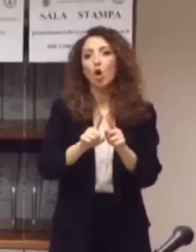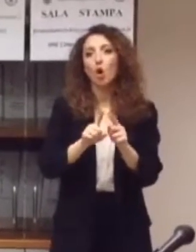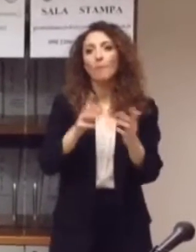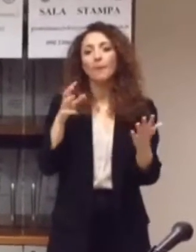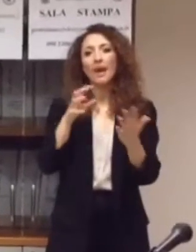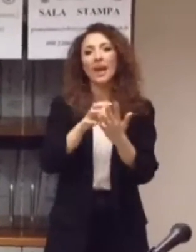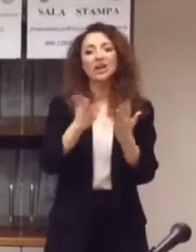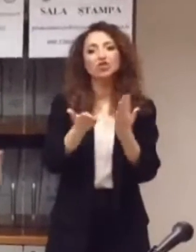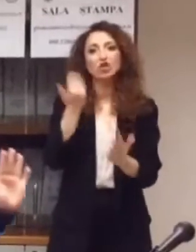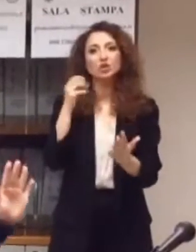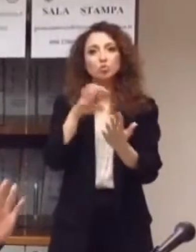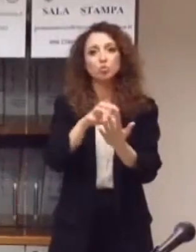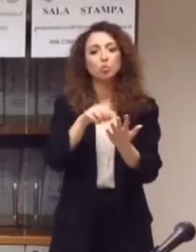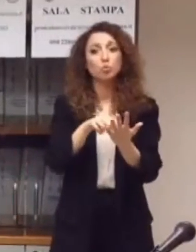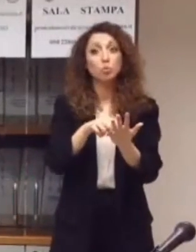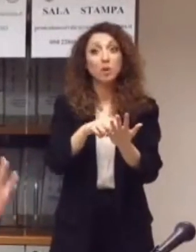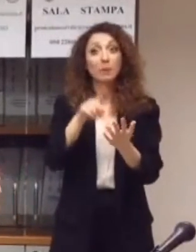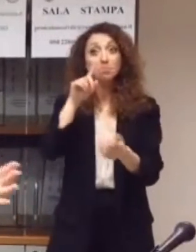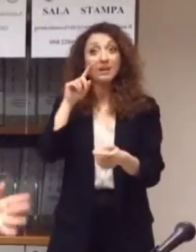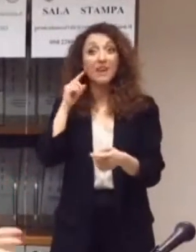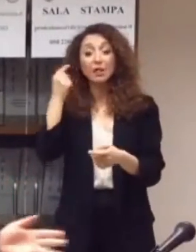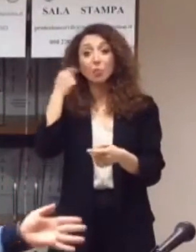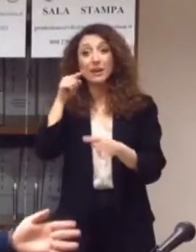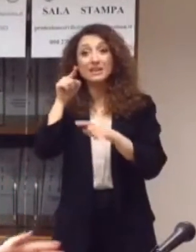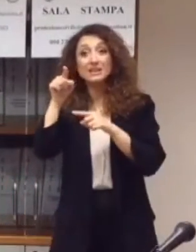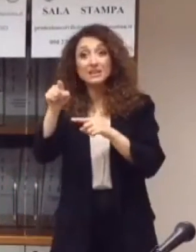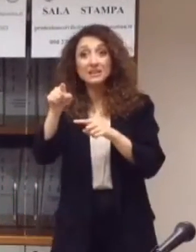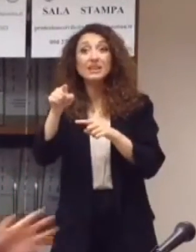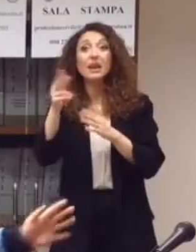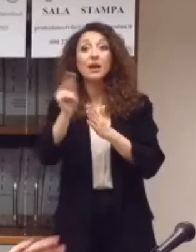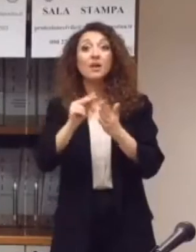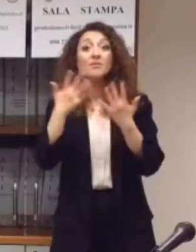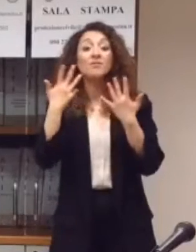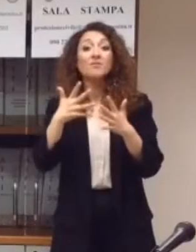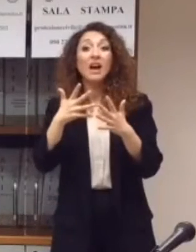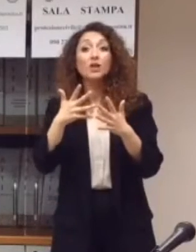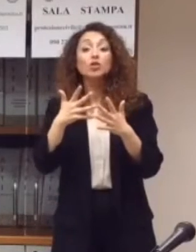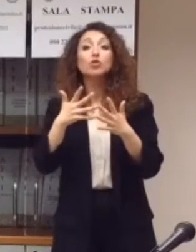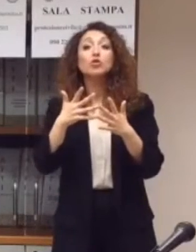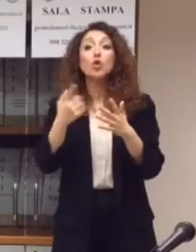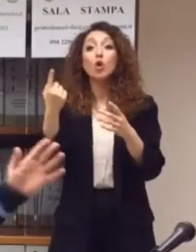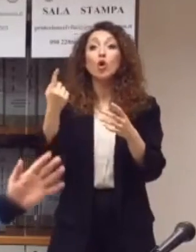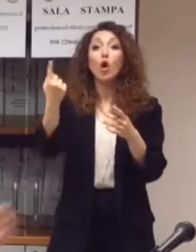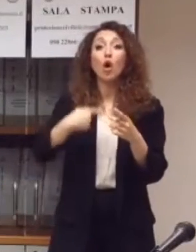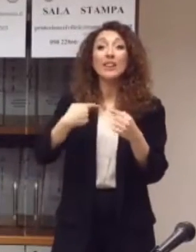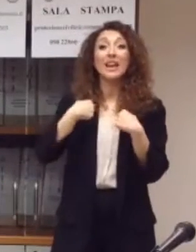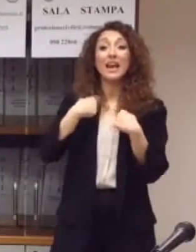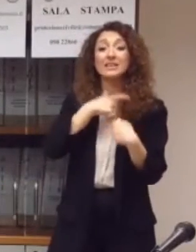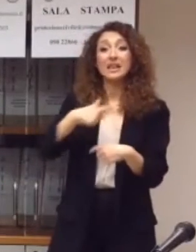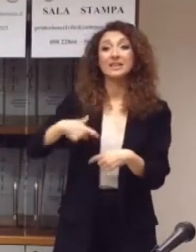che il prefetto di Messina avrebbe formulato nei confronti dell'ordinanza del sindaco De Luca. Ovviamente